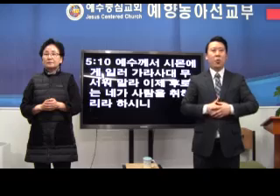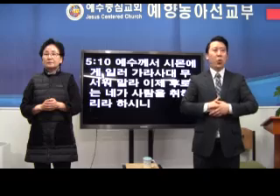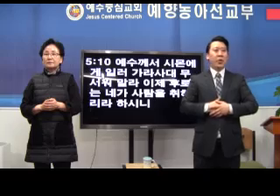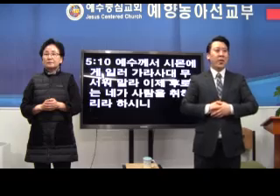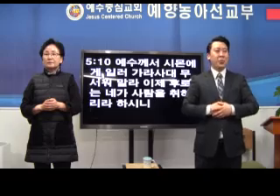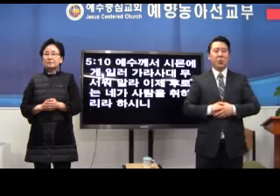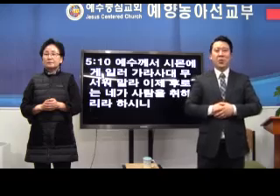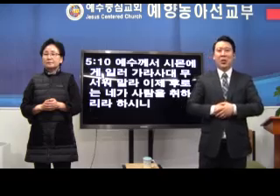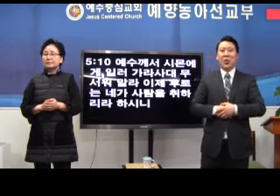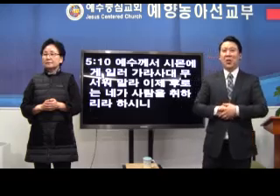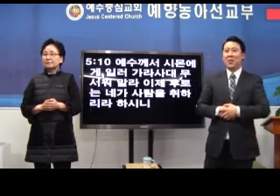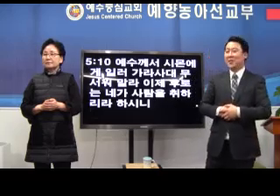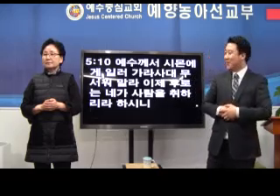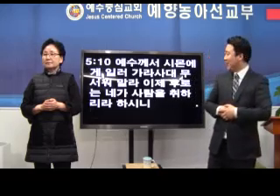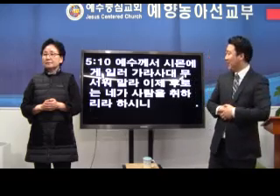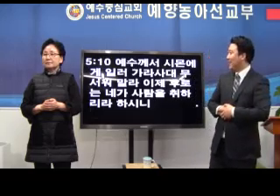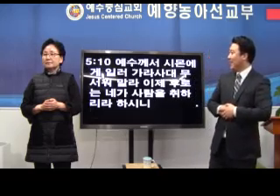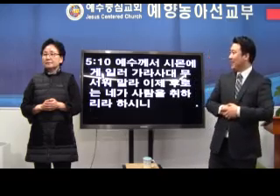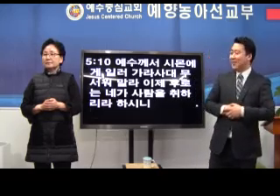누가복음 5장 31절.